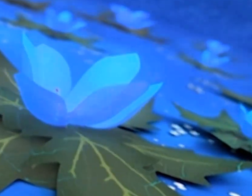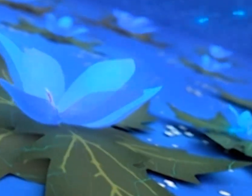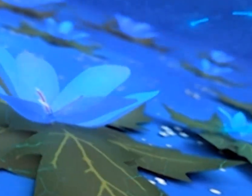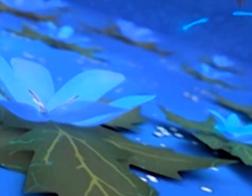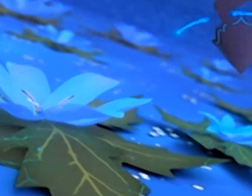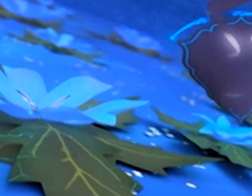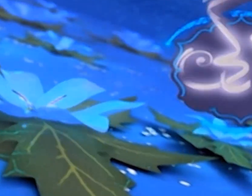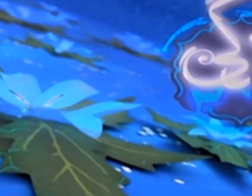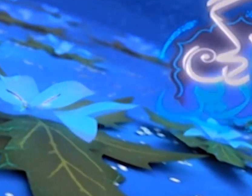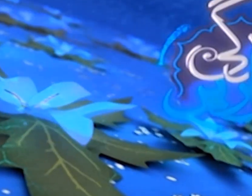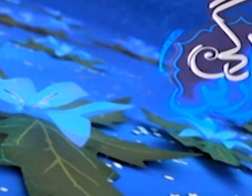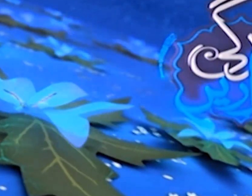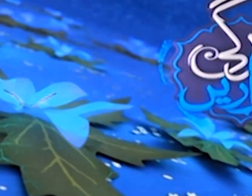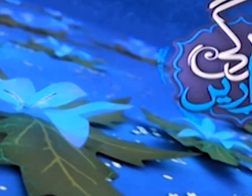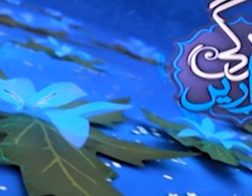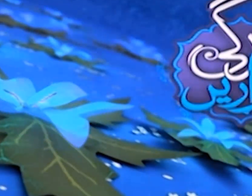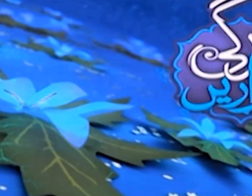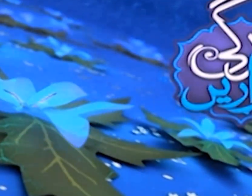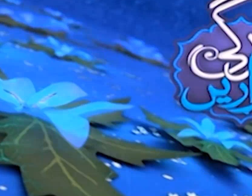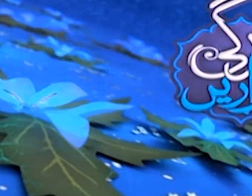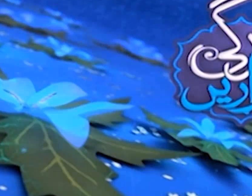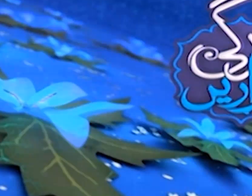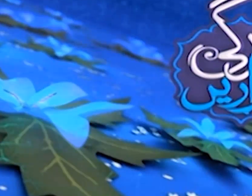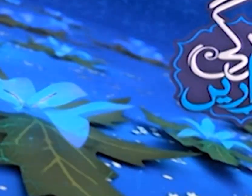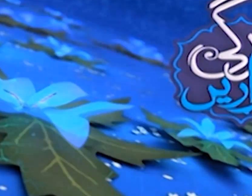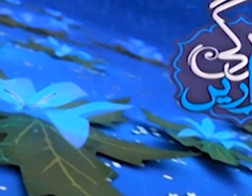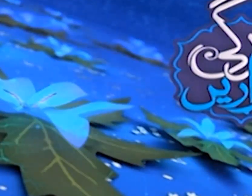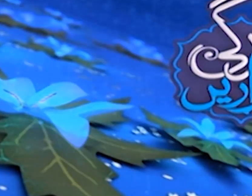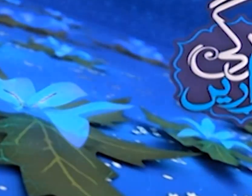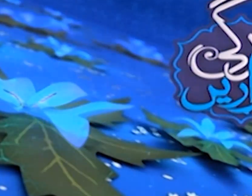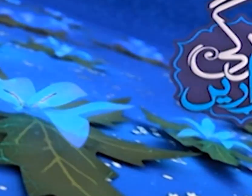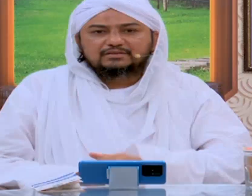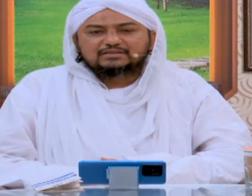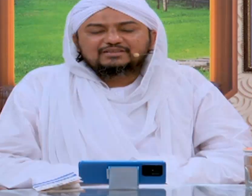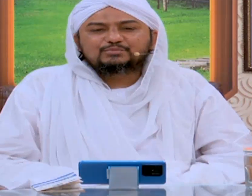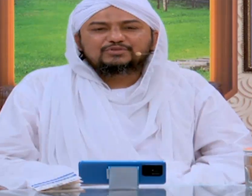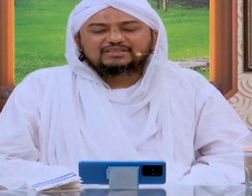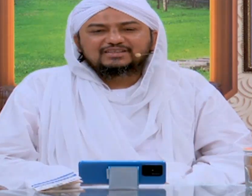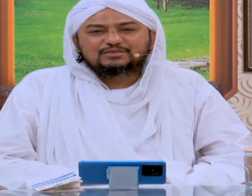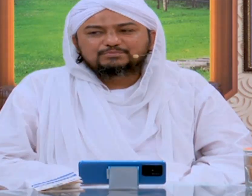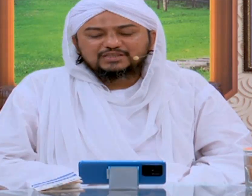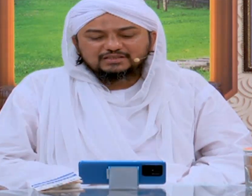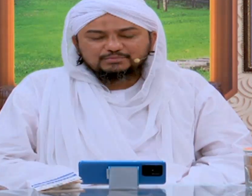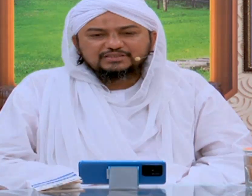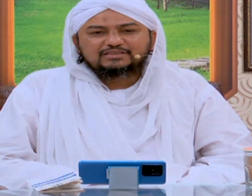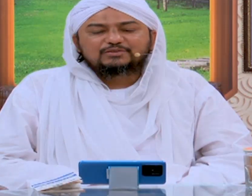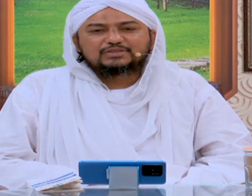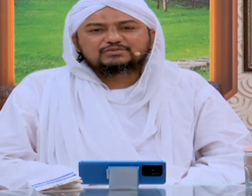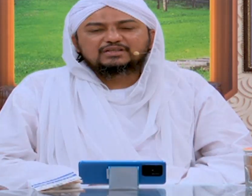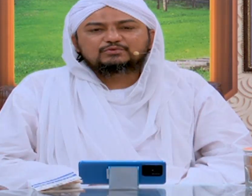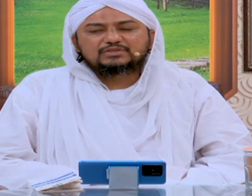छाया इलाही अमल का हो जज्बा। अल्हम्दुलिल्लाह रब्बिल